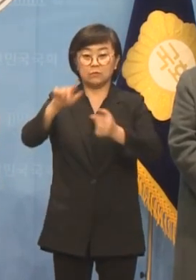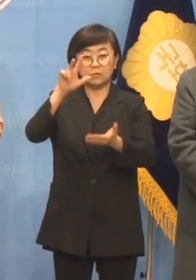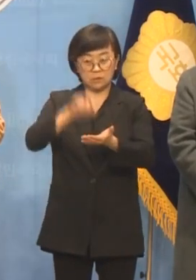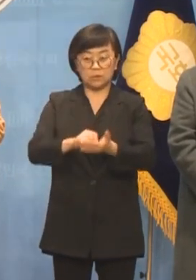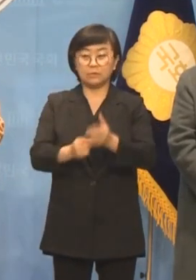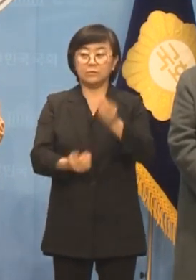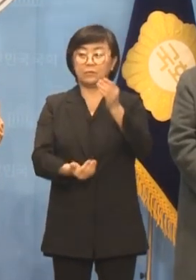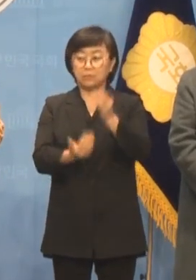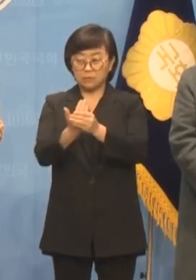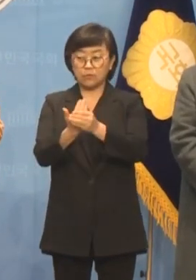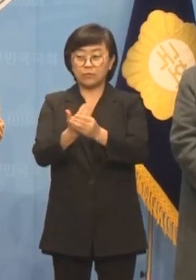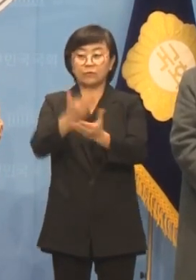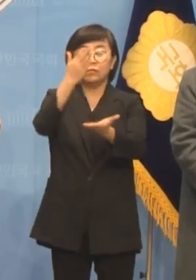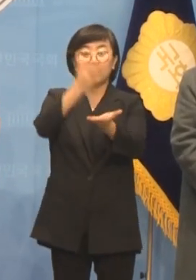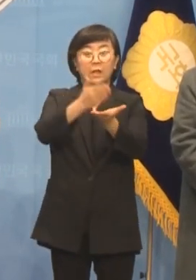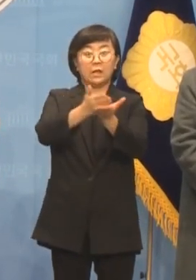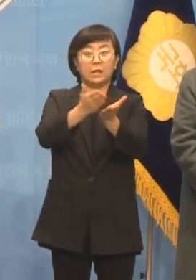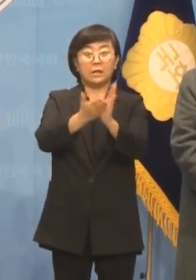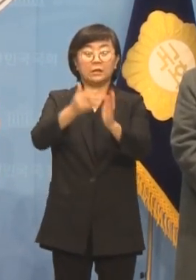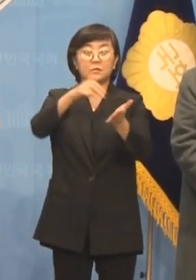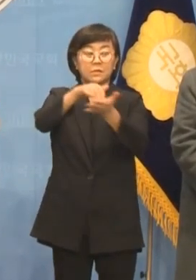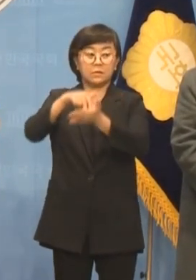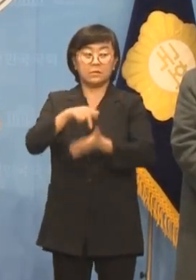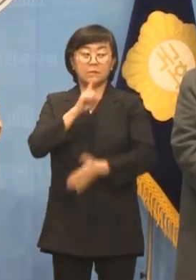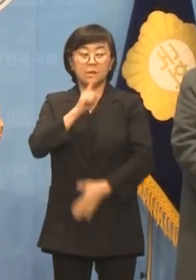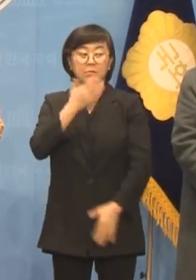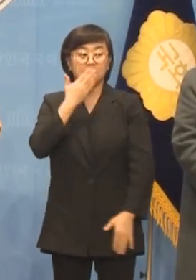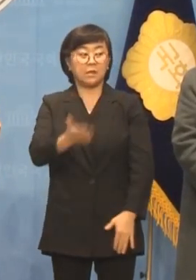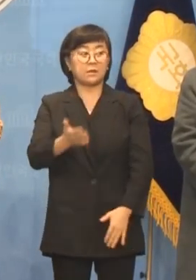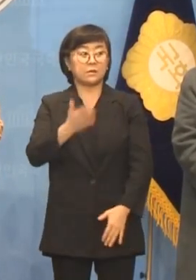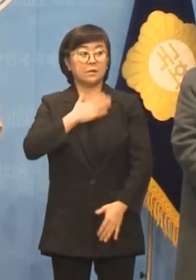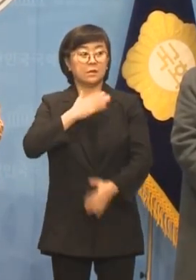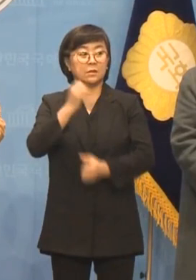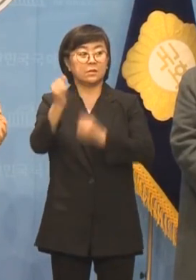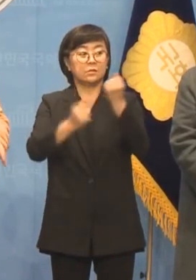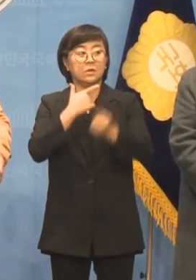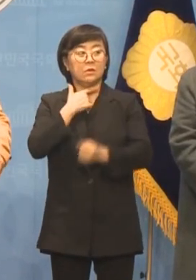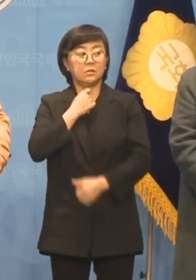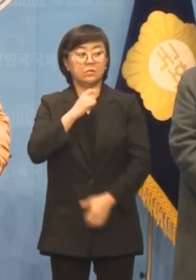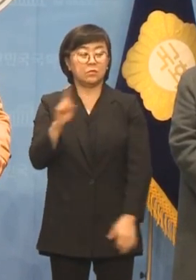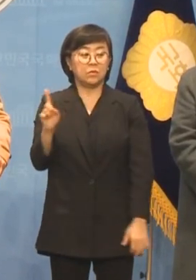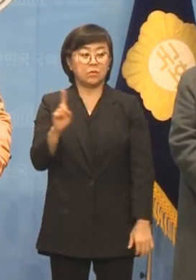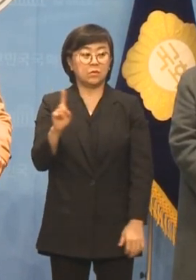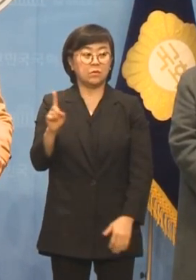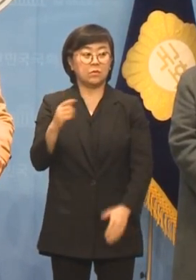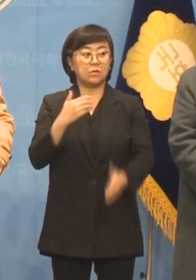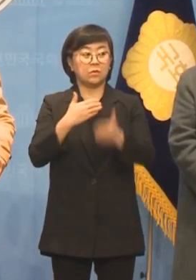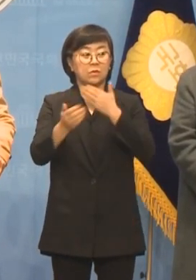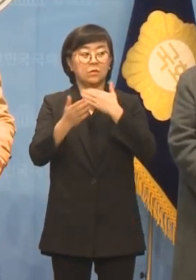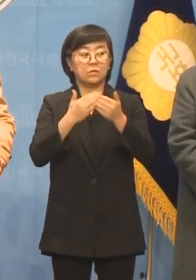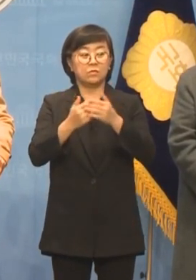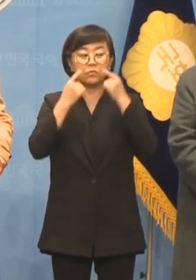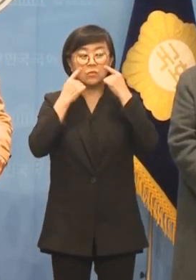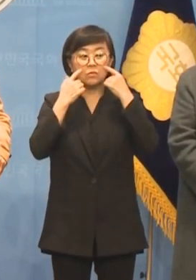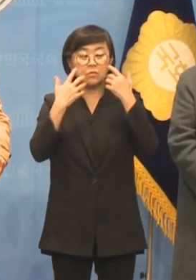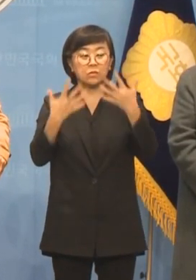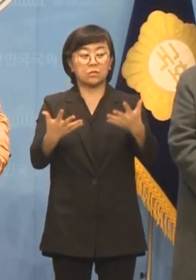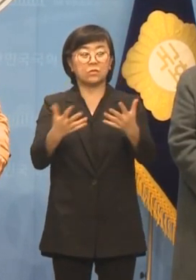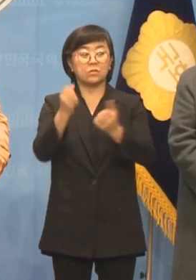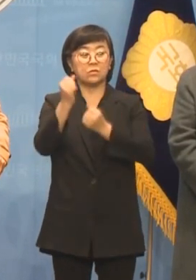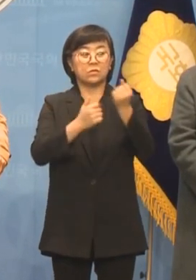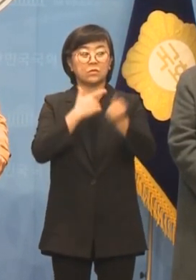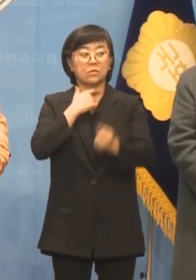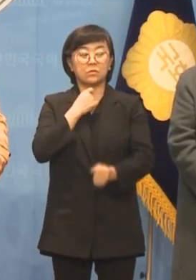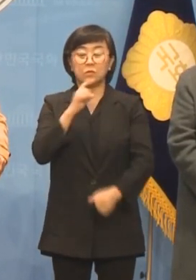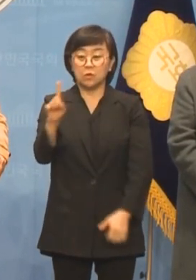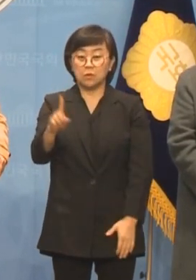보니까 다양한 방면에서 이야기를 할 수 있겠지만 제가 경험하고 체험한 것만 분명하게 말씀드릴 수가